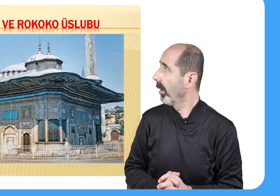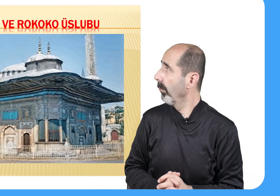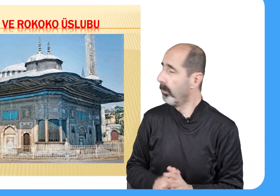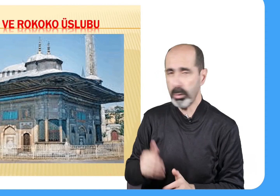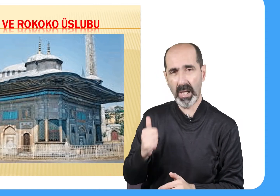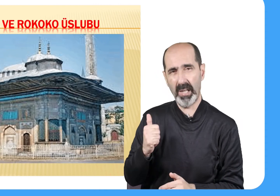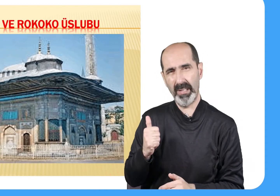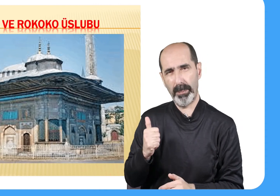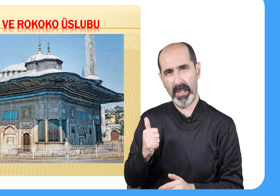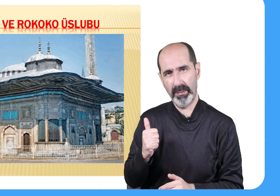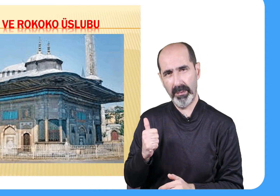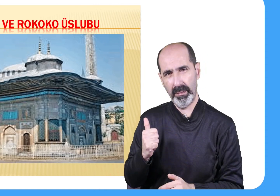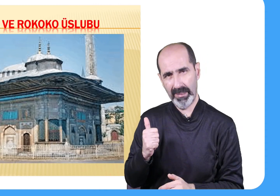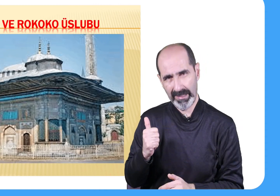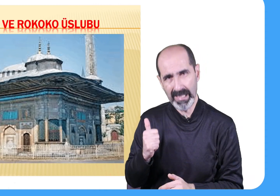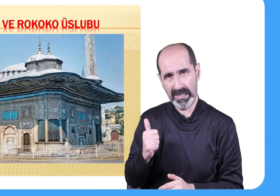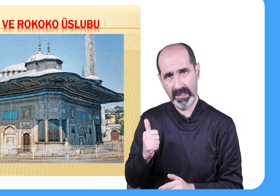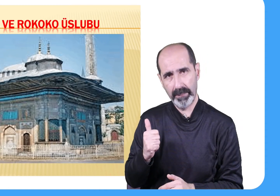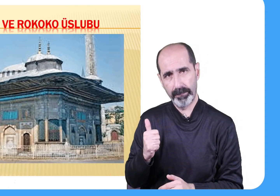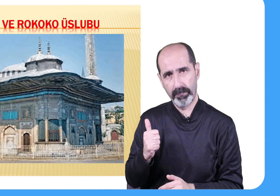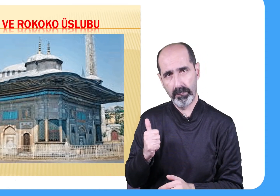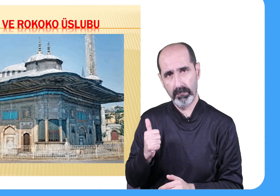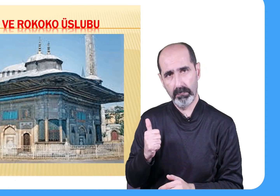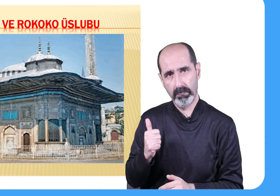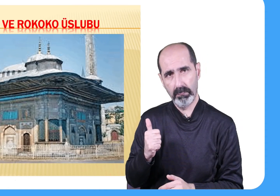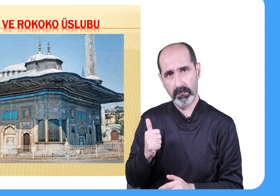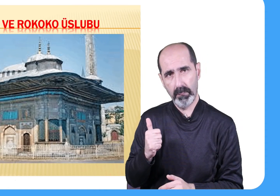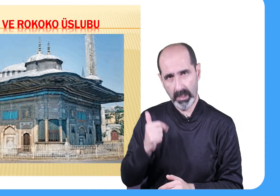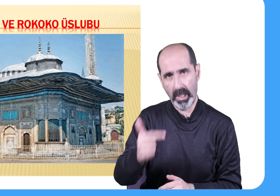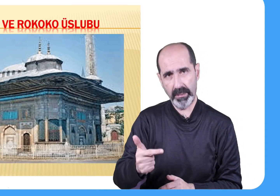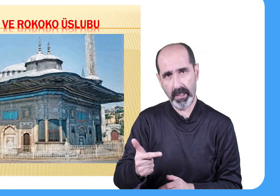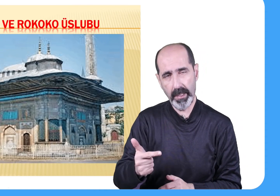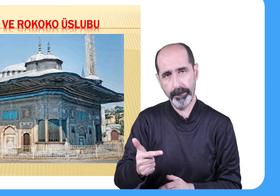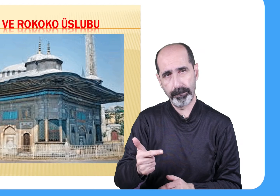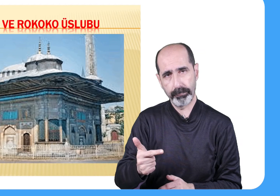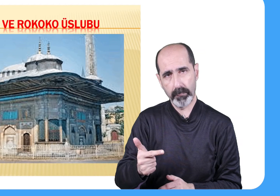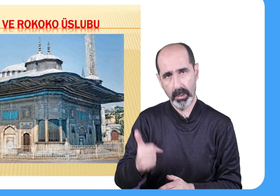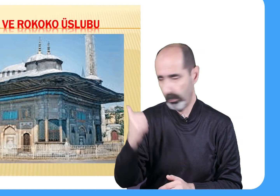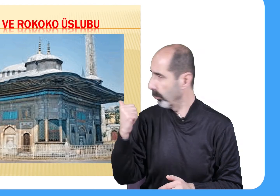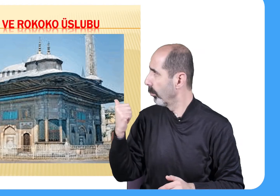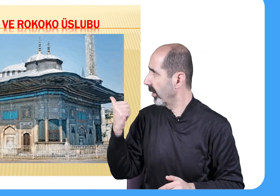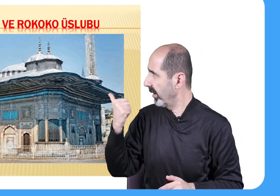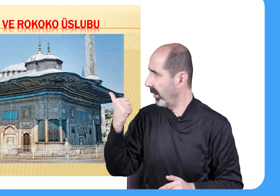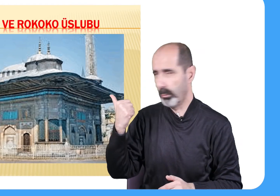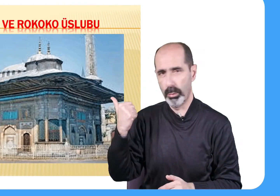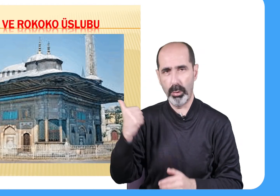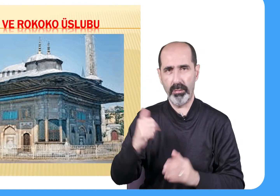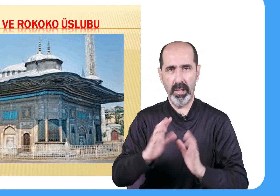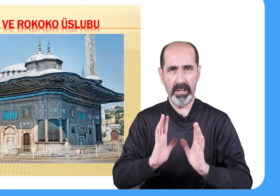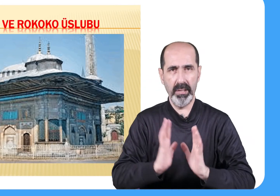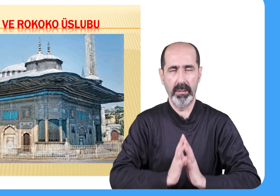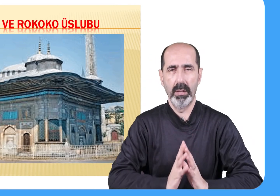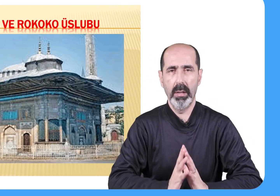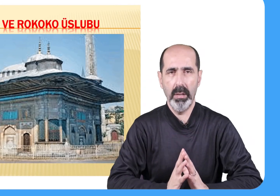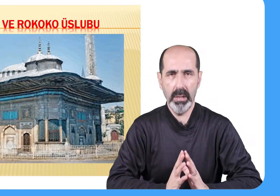gelir bu tarz yapılan ilk ve ibadethane burada kini bu